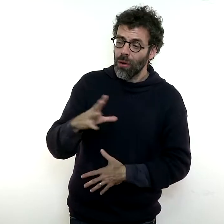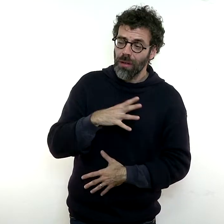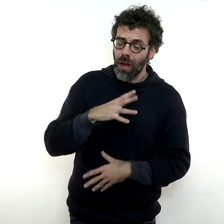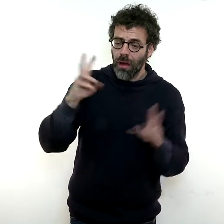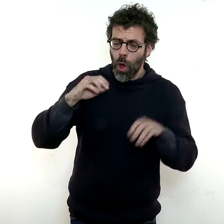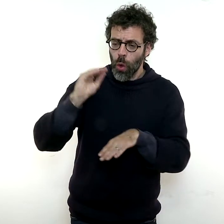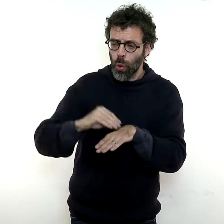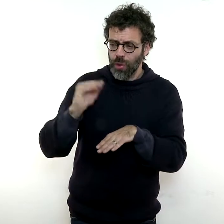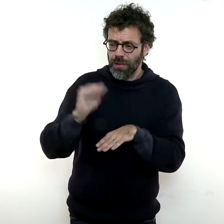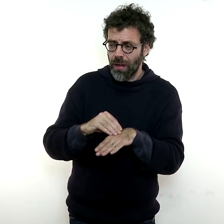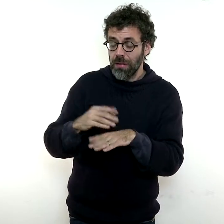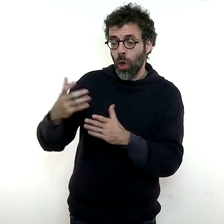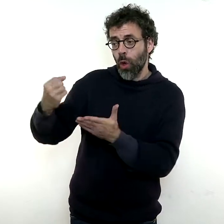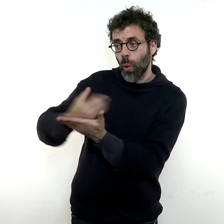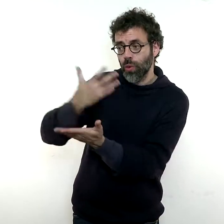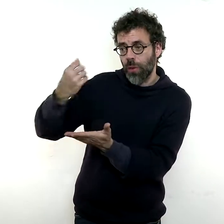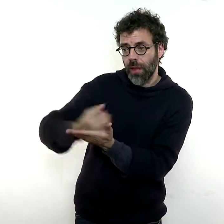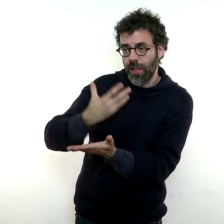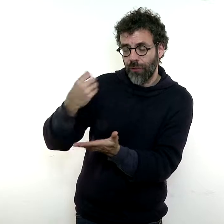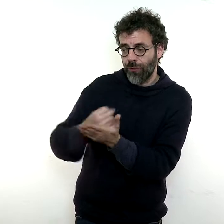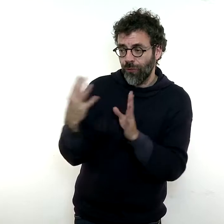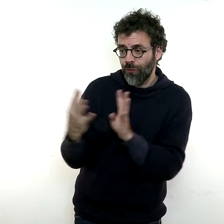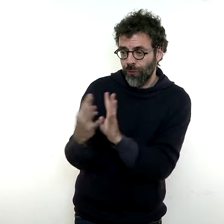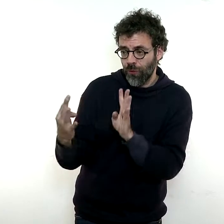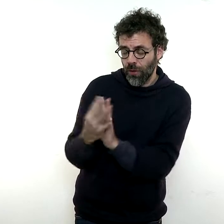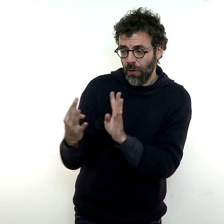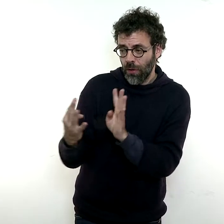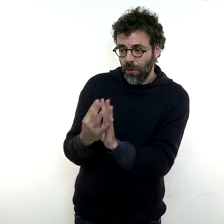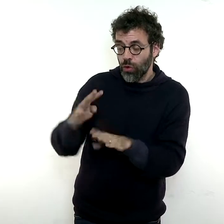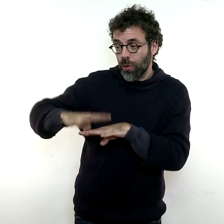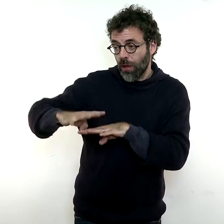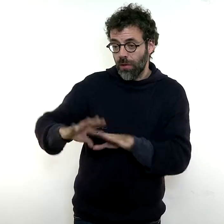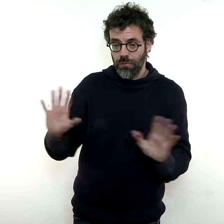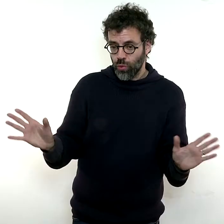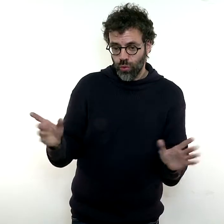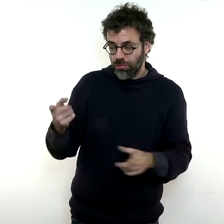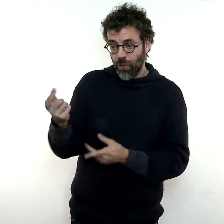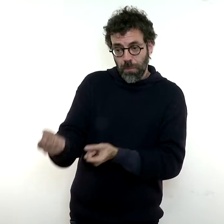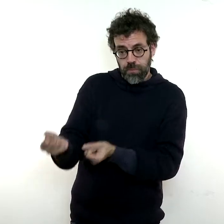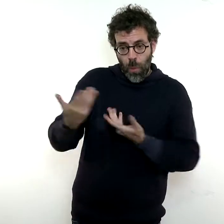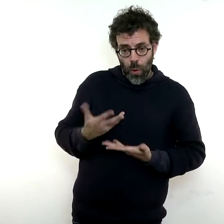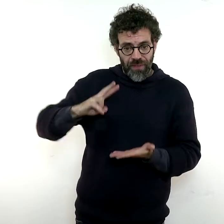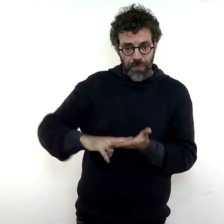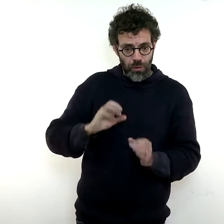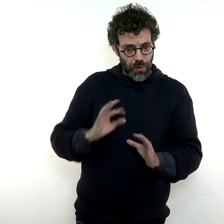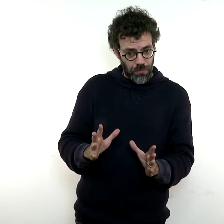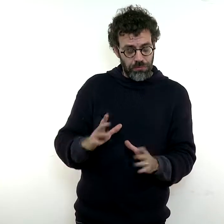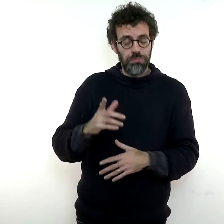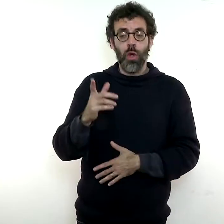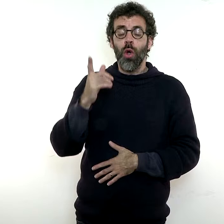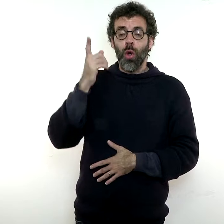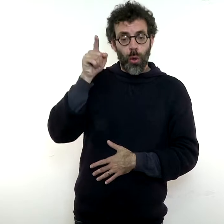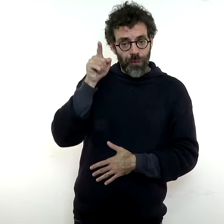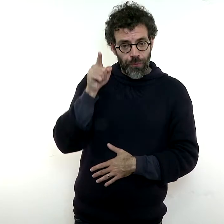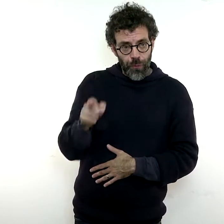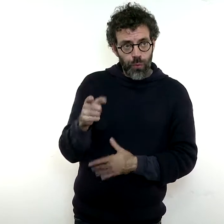quartier. Ils ne proposaient pas, on leur proposait d'être consultés. Vous nous avez demandé que ces conseils, qui